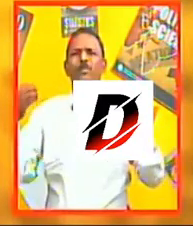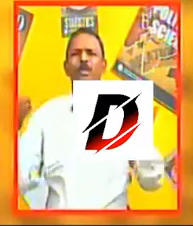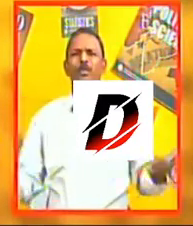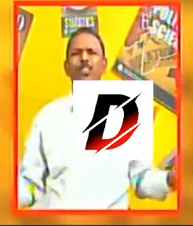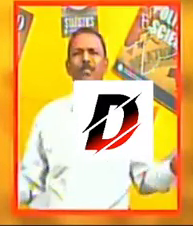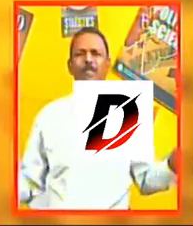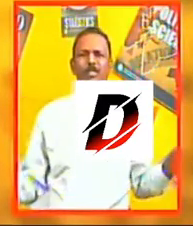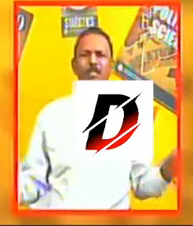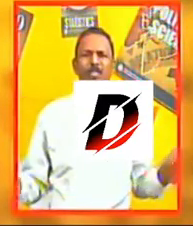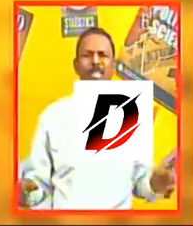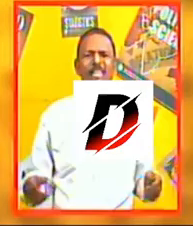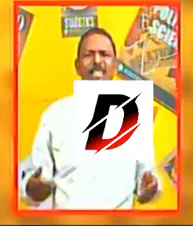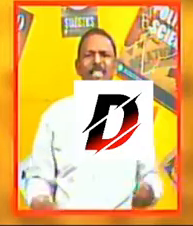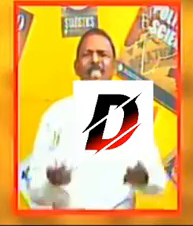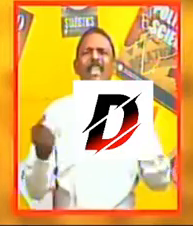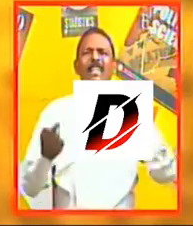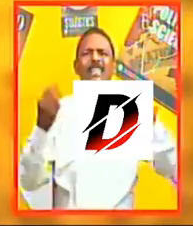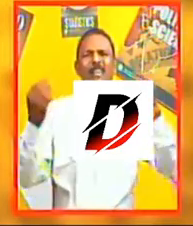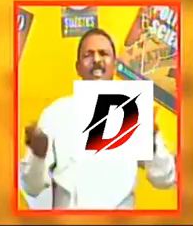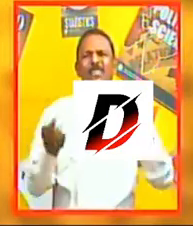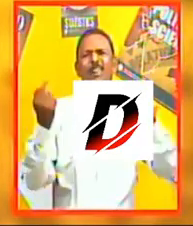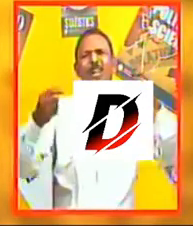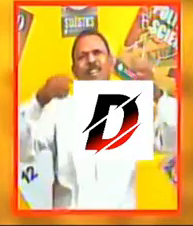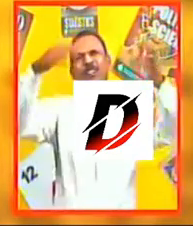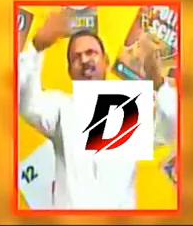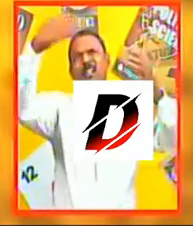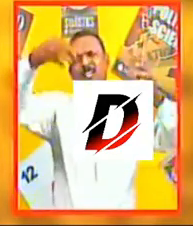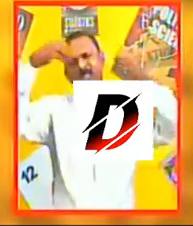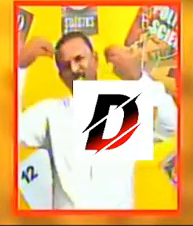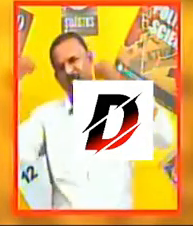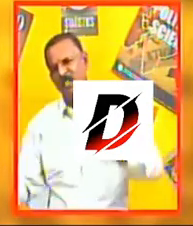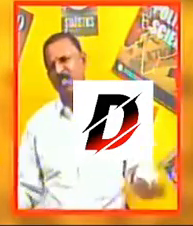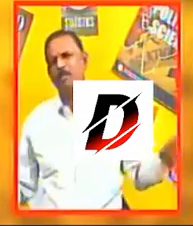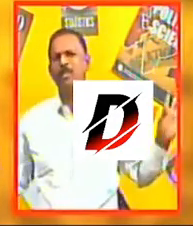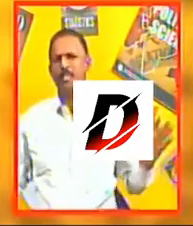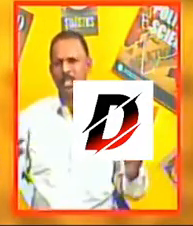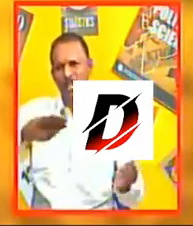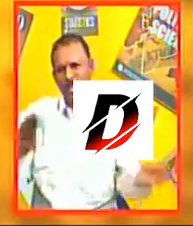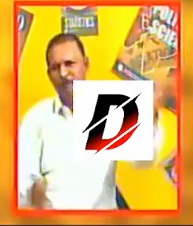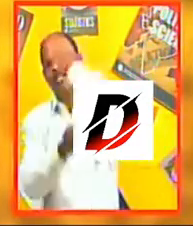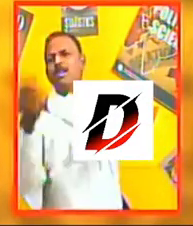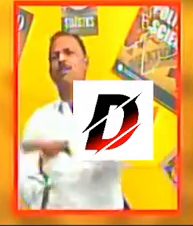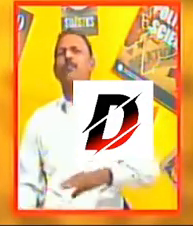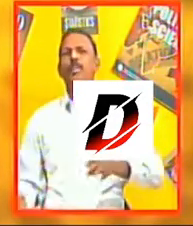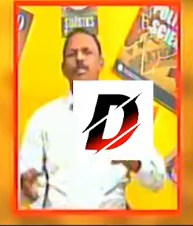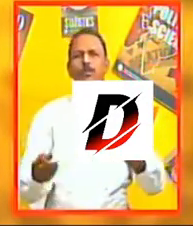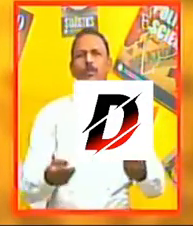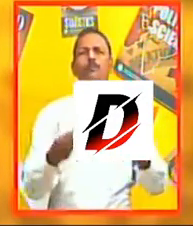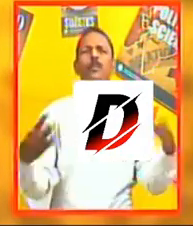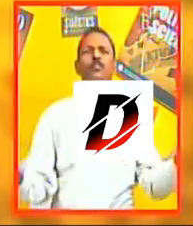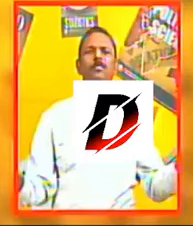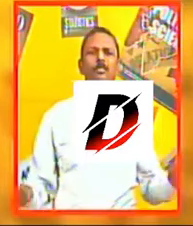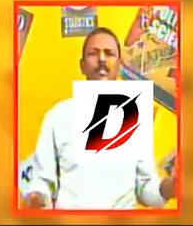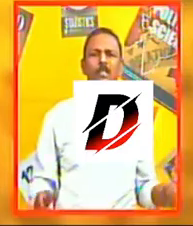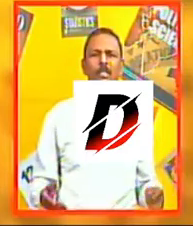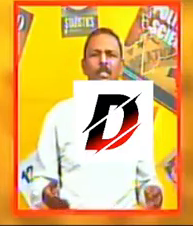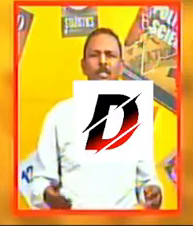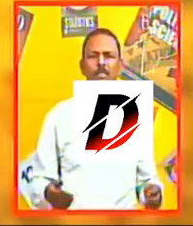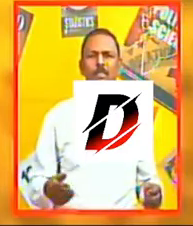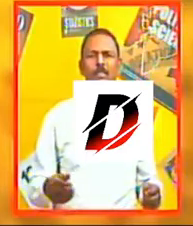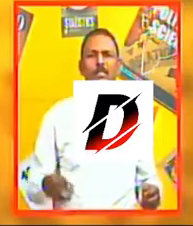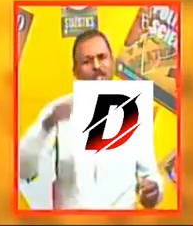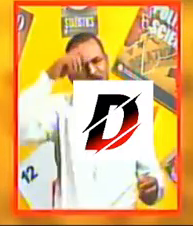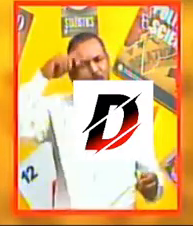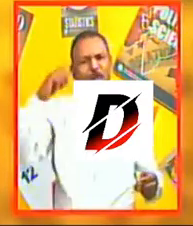நிலத்தோற்றம் இருக்கக்கூடிய அந்த பகுதியில் முழுவதும் இயற்கையால் சீரமைக்கப்பட்டது, சுத்தமாக மாற்றி போட்டு போயிடுச்சு அப்படியே.